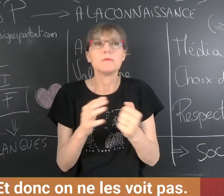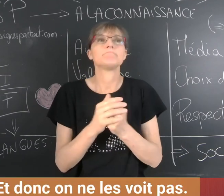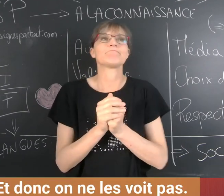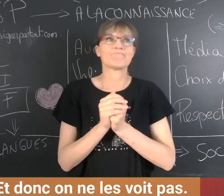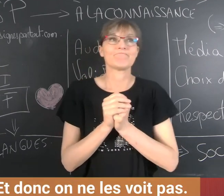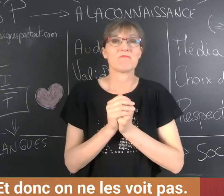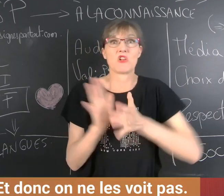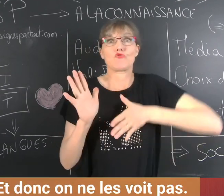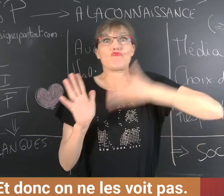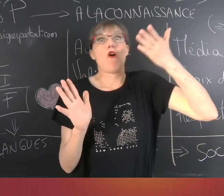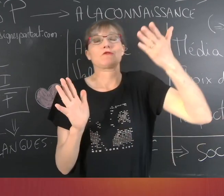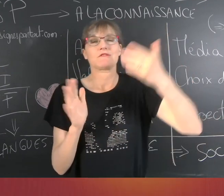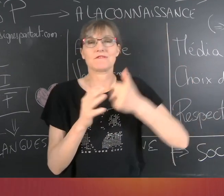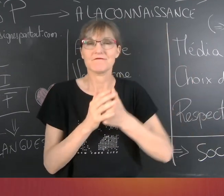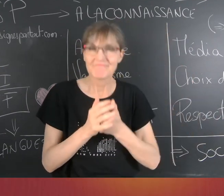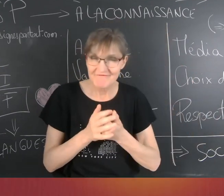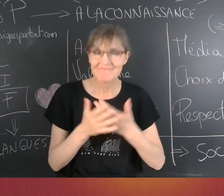Et donc on ne les voit pas.